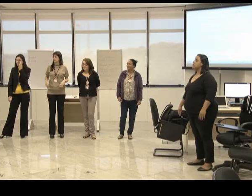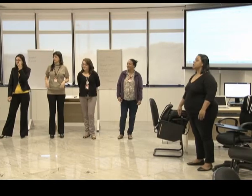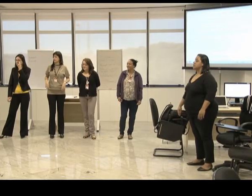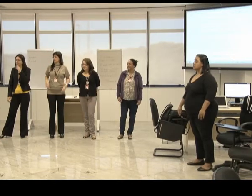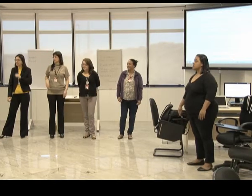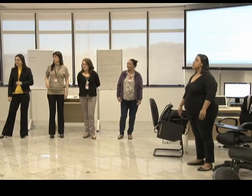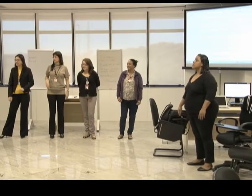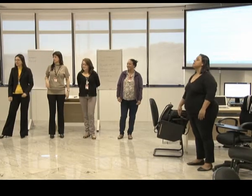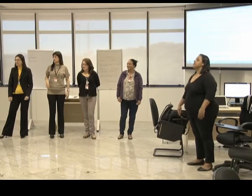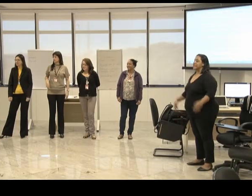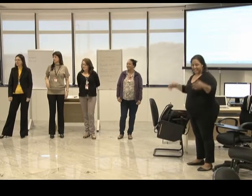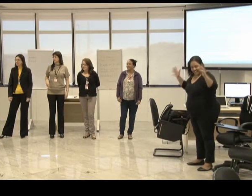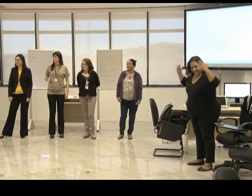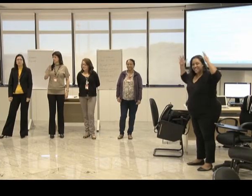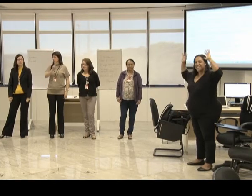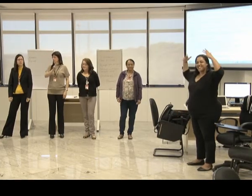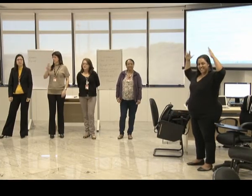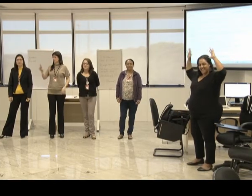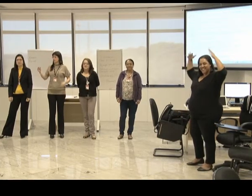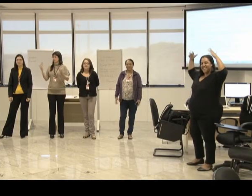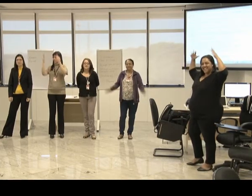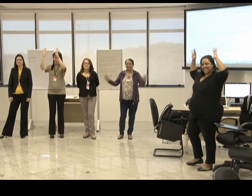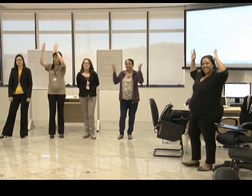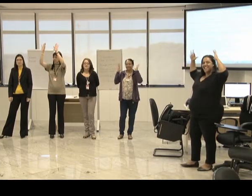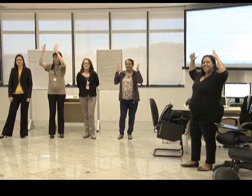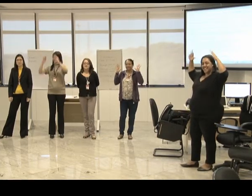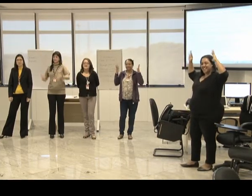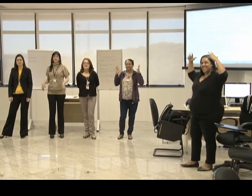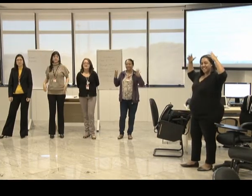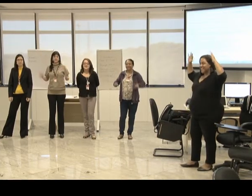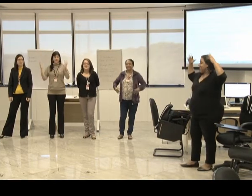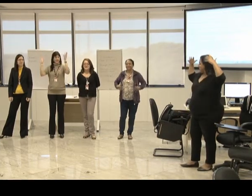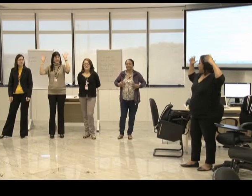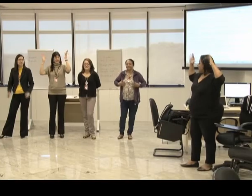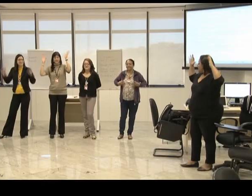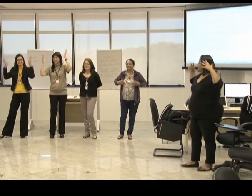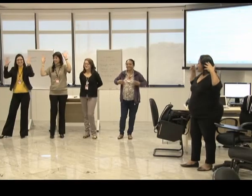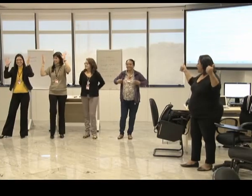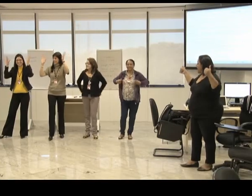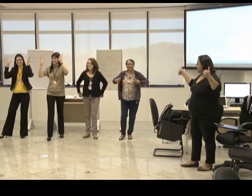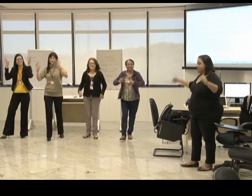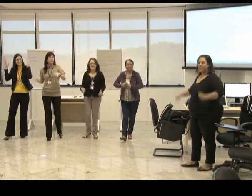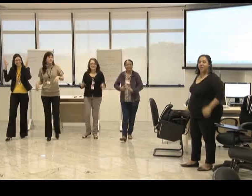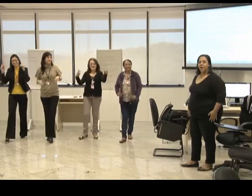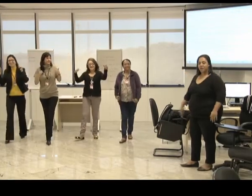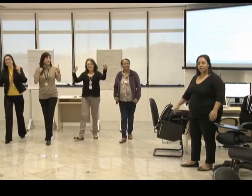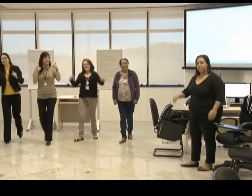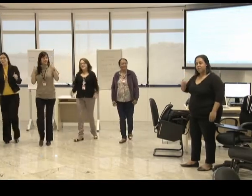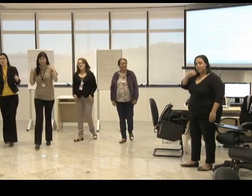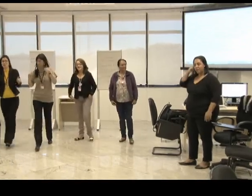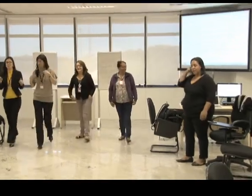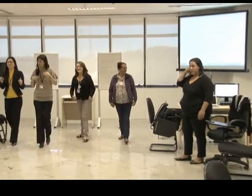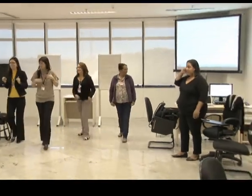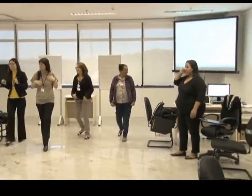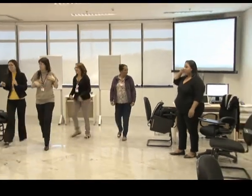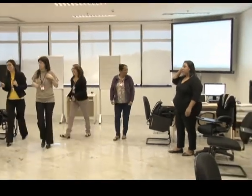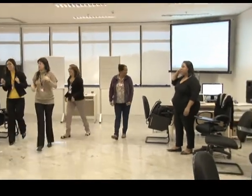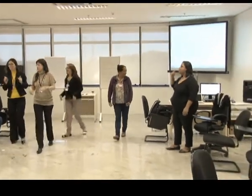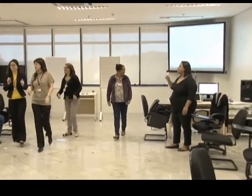Isso. Certo? Ótimo, muito bom. Então, o próximo grupo que